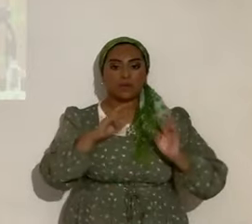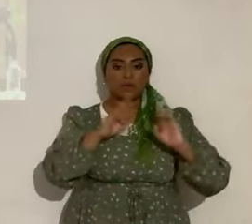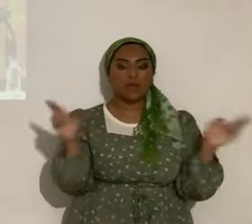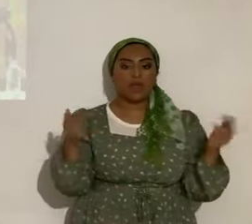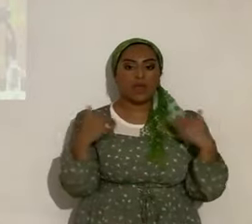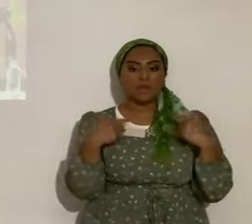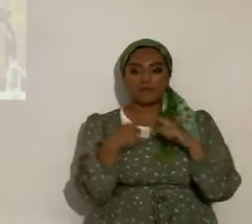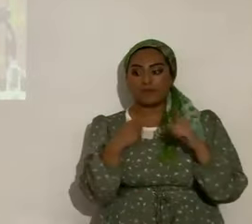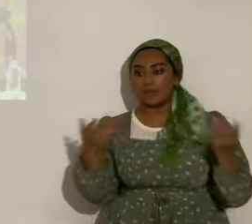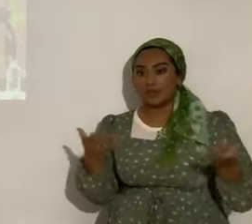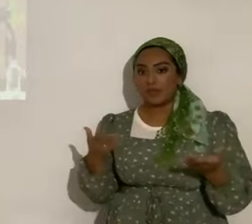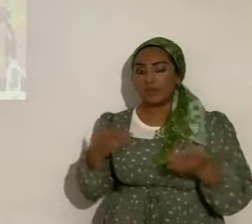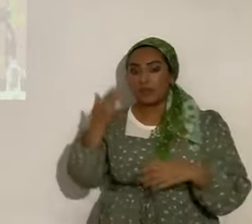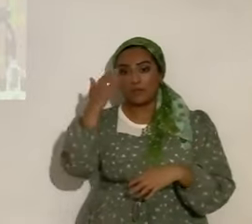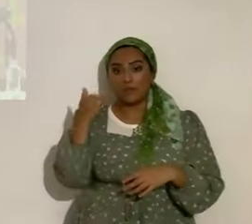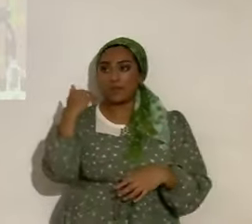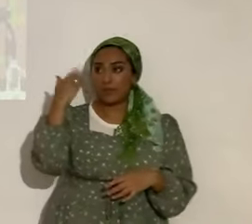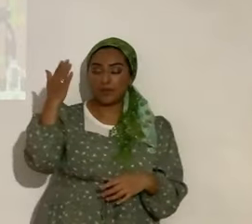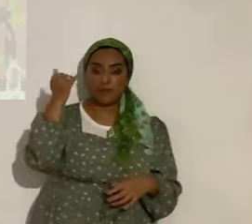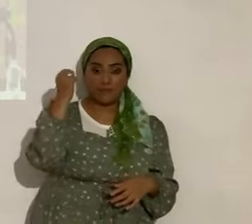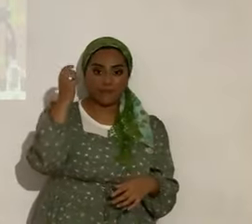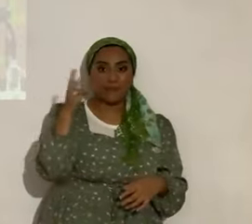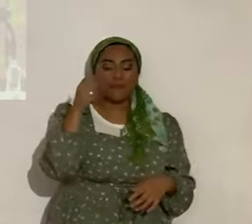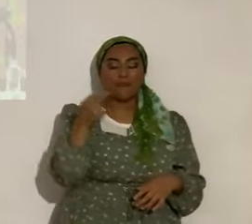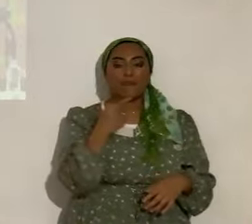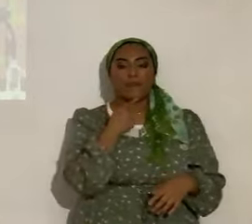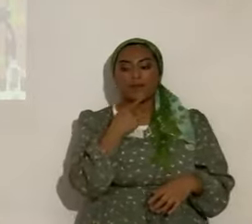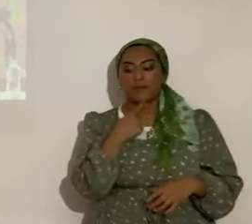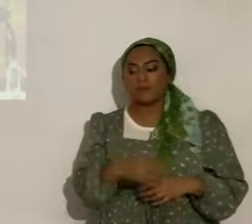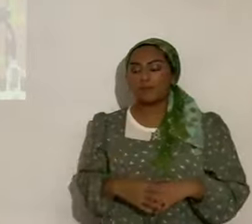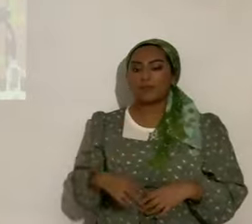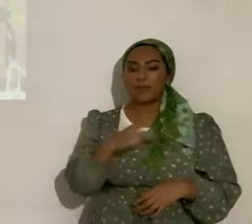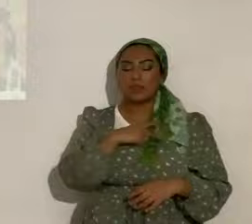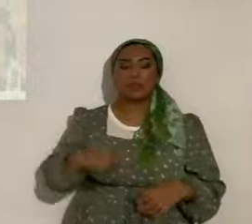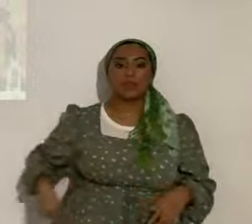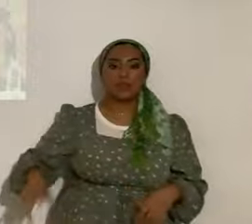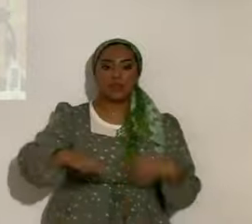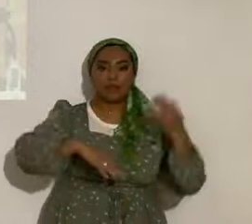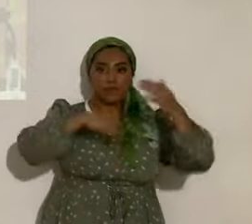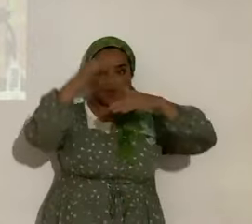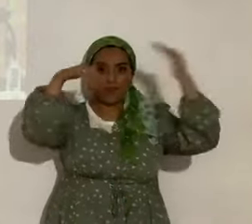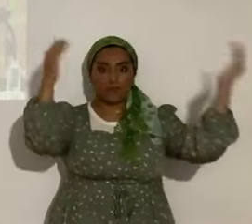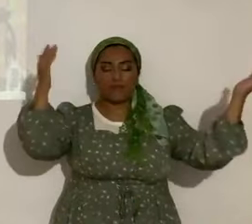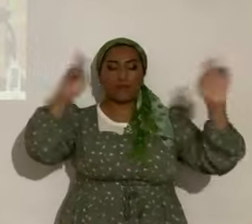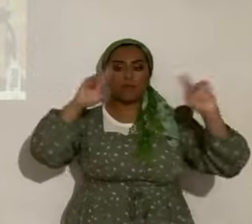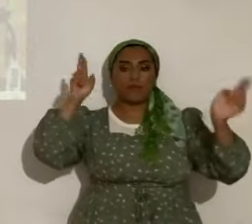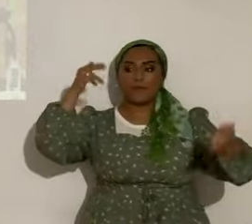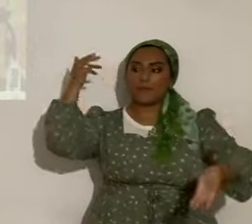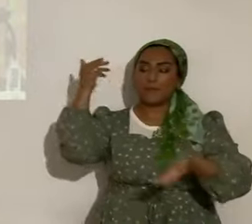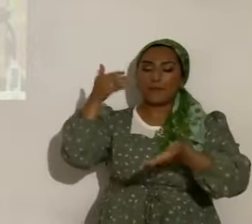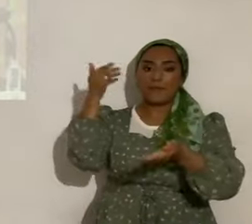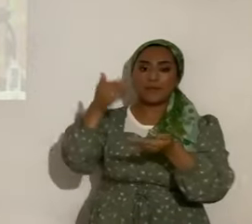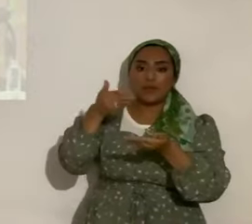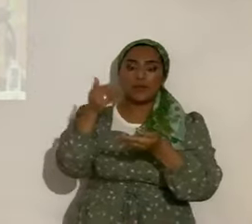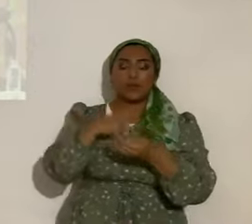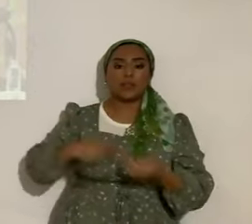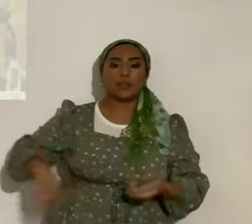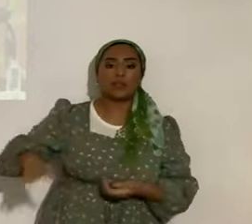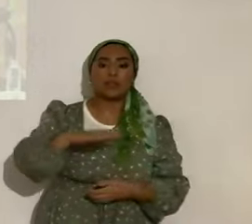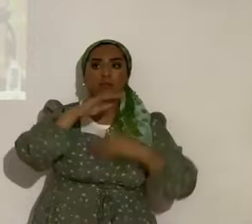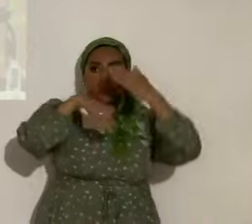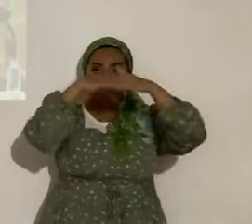desde aquí, por eso dijo Yahshua, y dice, lo sigue diciendo, el reino de los cielos se ha acercado, el reino de los cielos se ha